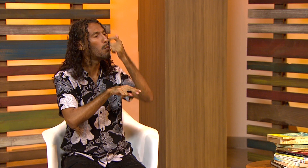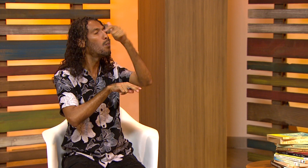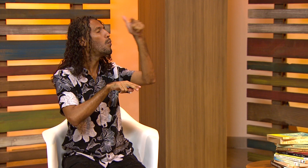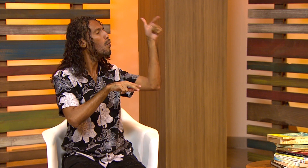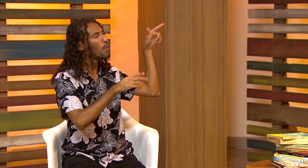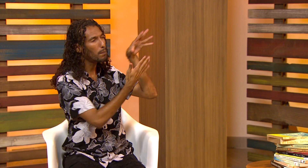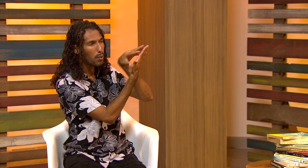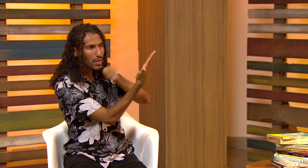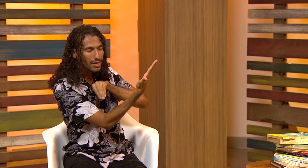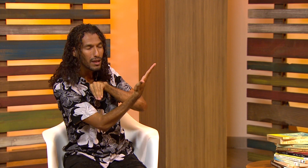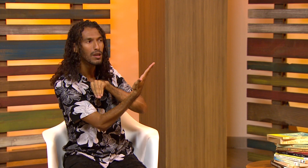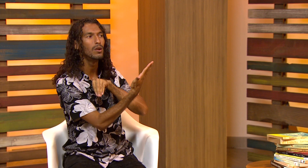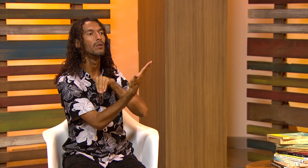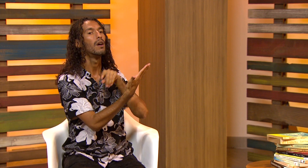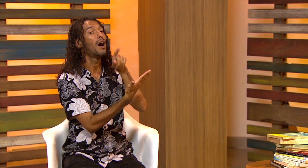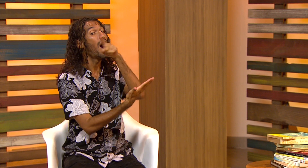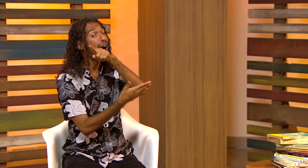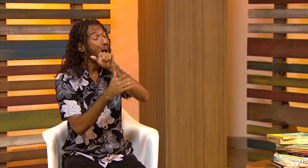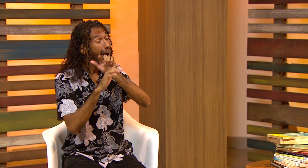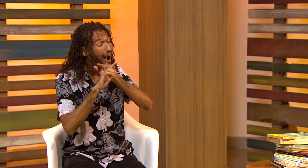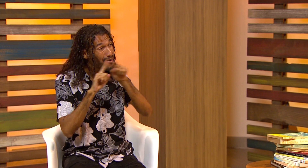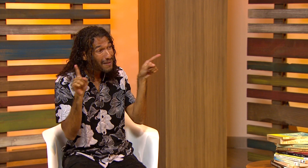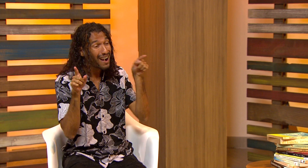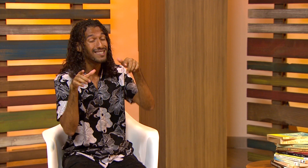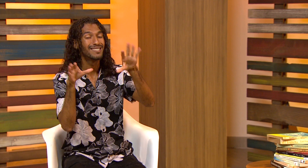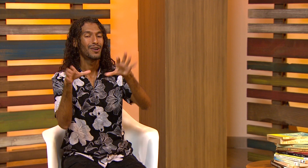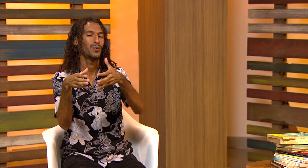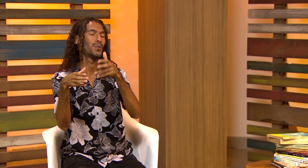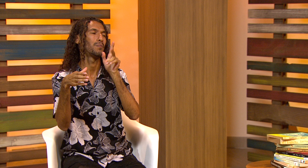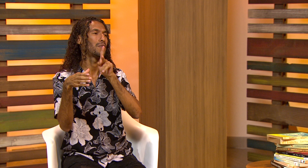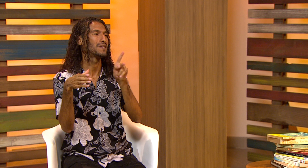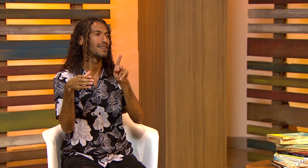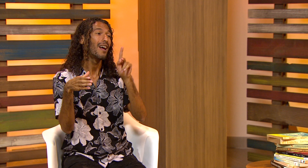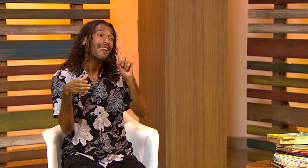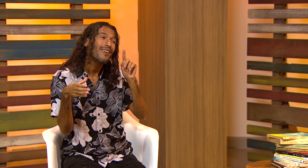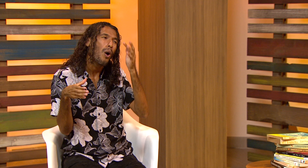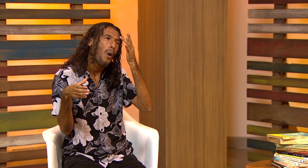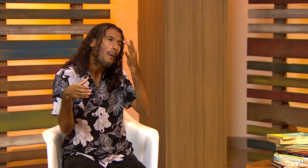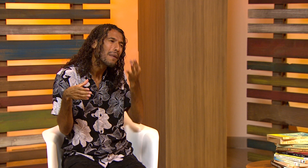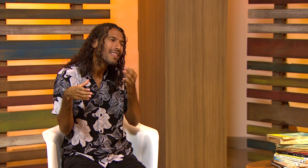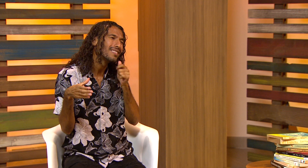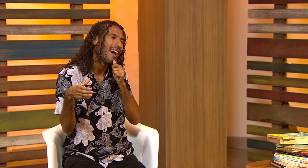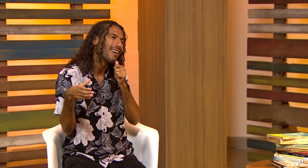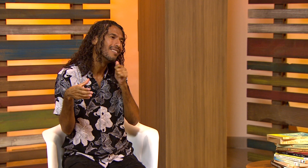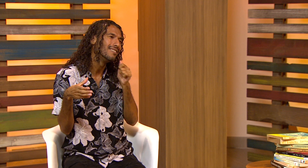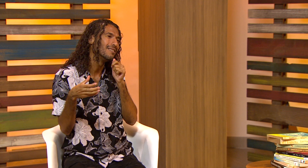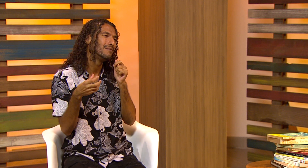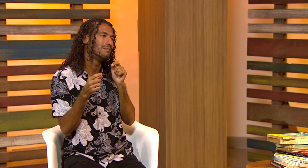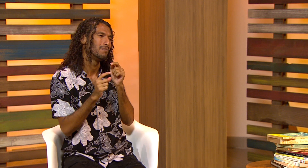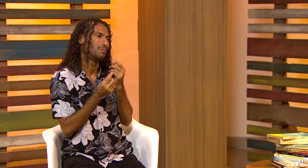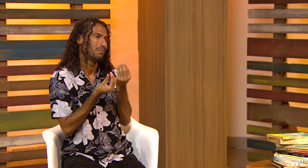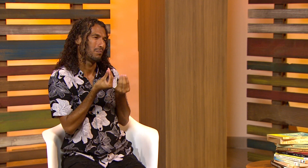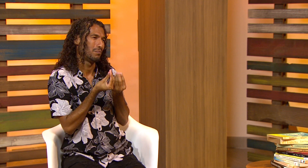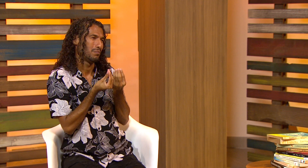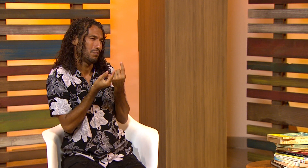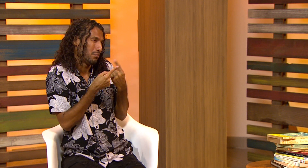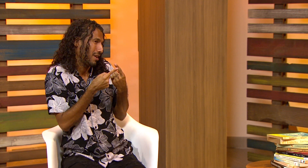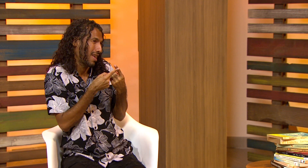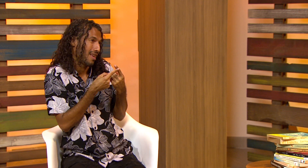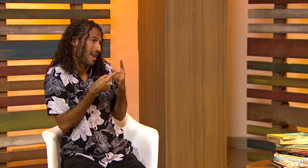essa compreensão que a Libras é um processo visual, mas assim, os professores não têm uma compreensão exata, né, não tem